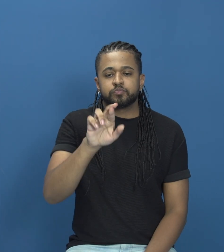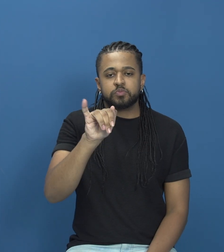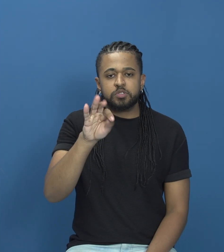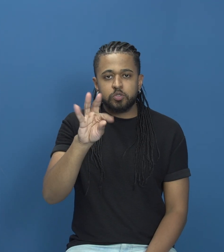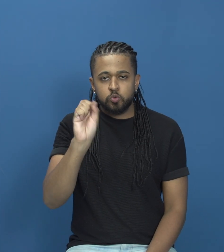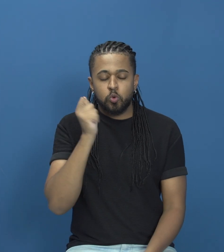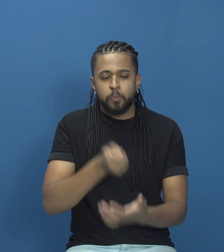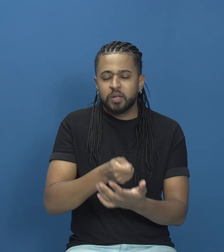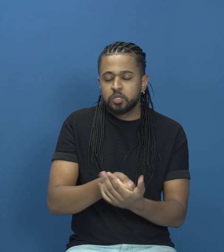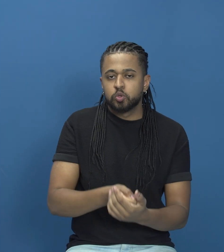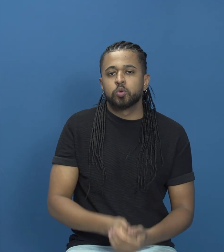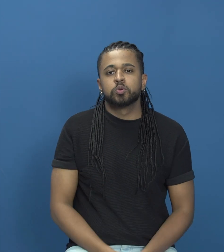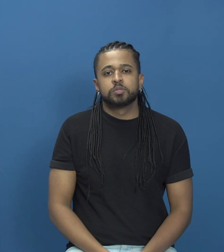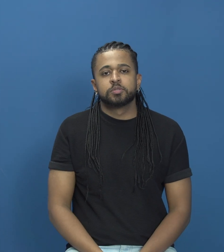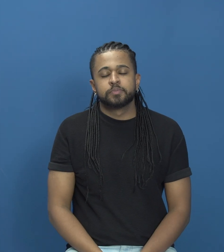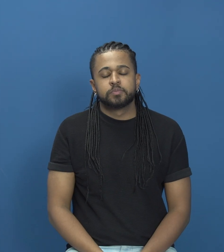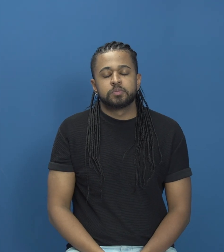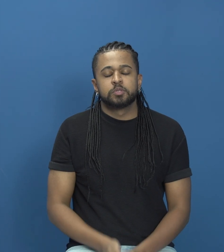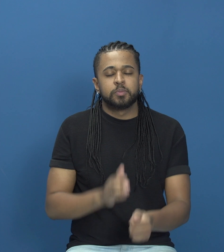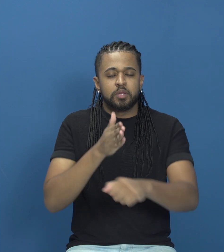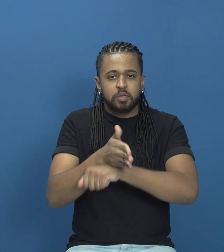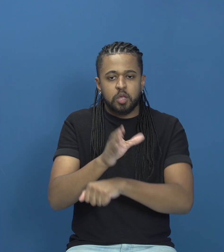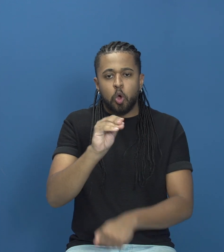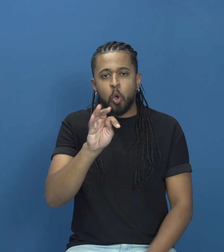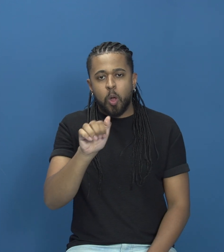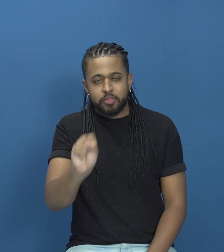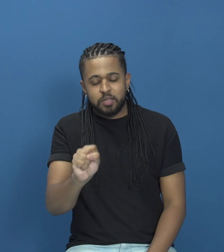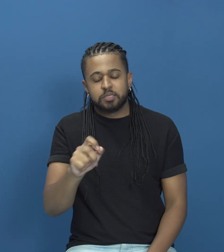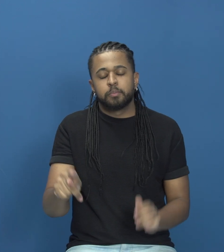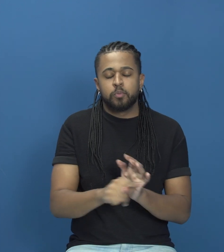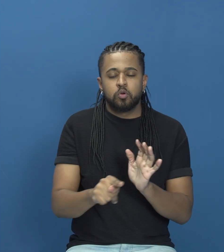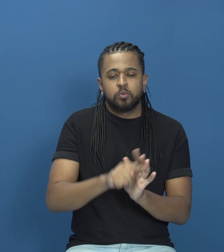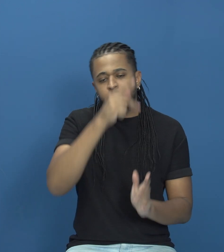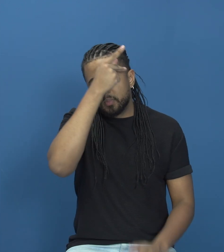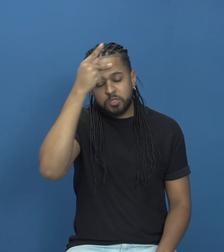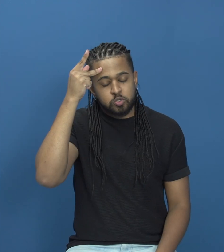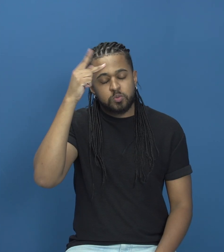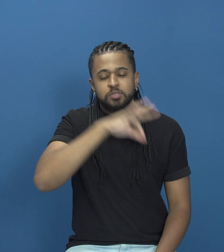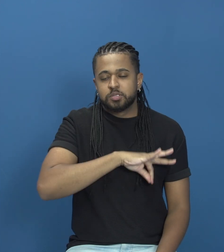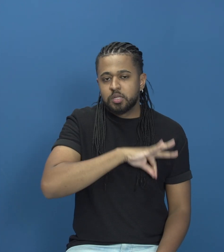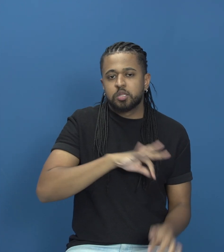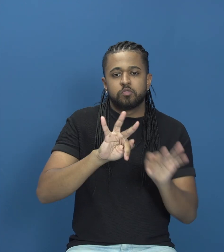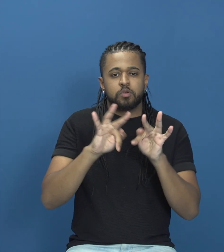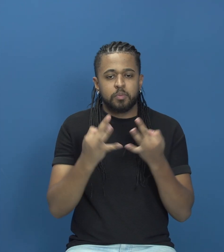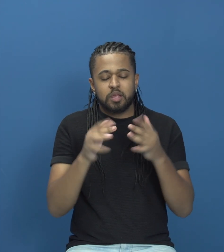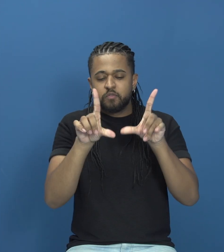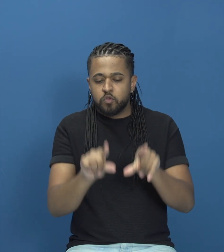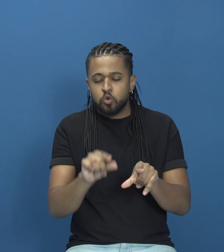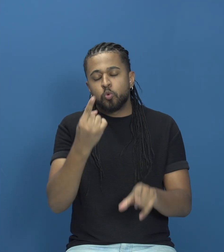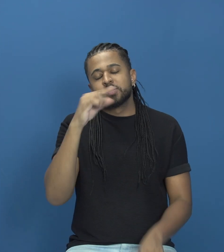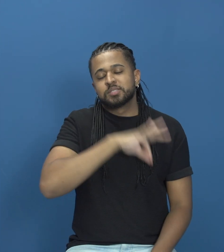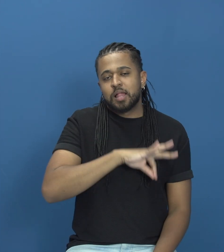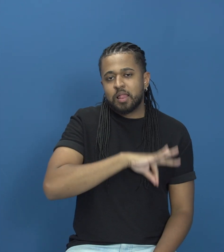requisitos obrigatórios para ingresso nas cotas destinadas a pessoas com renda familiar inferior a